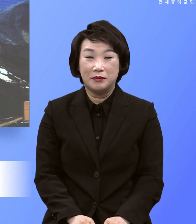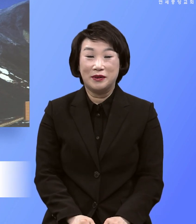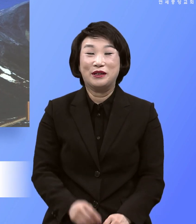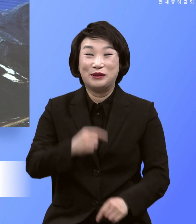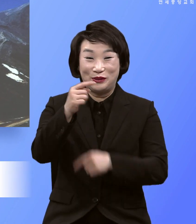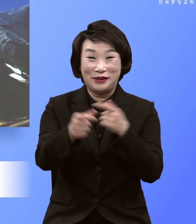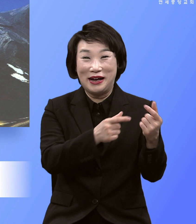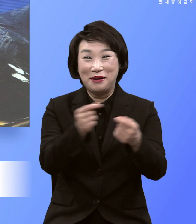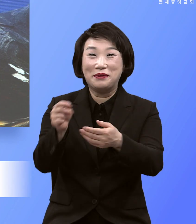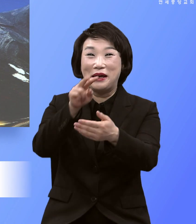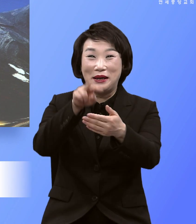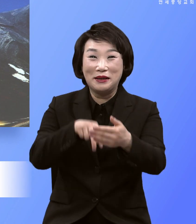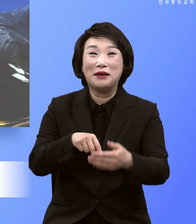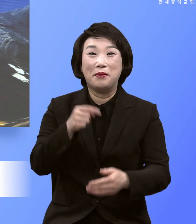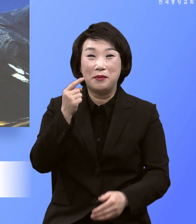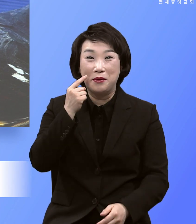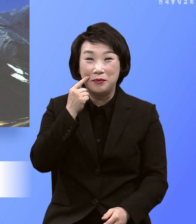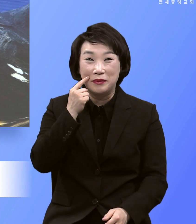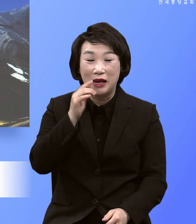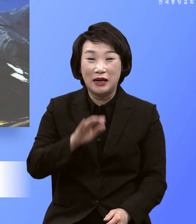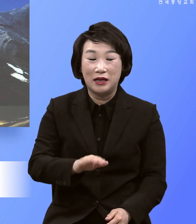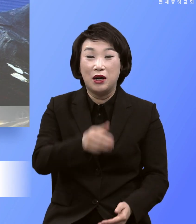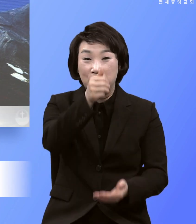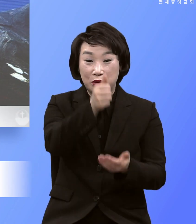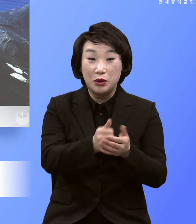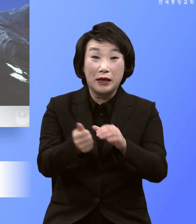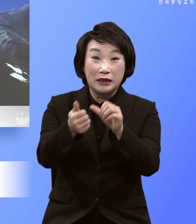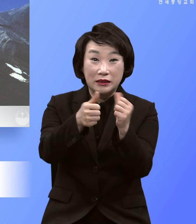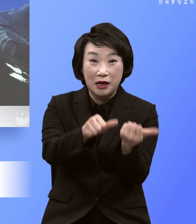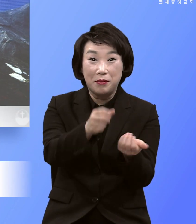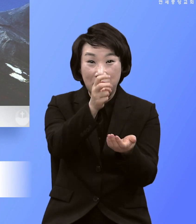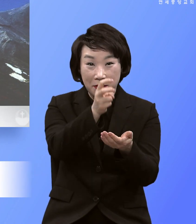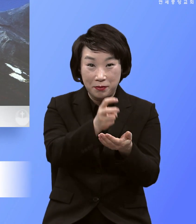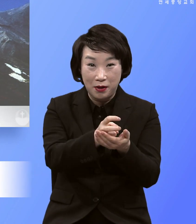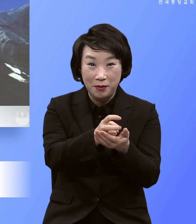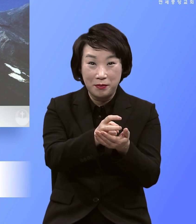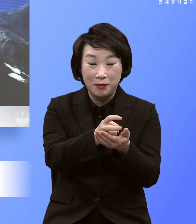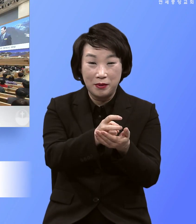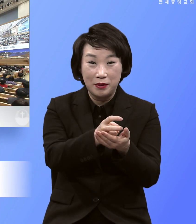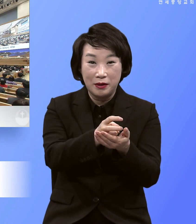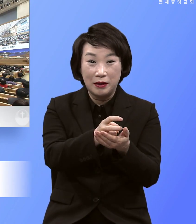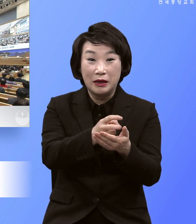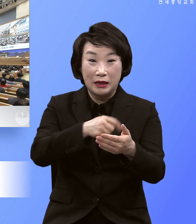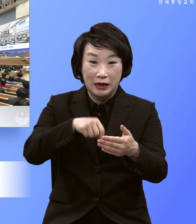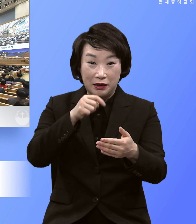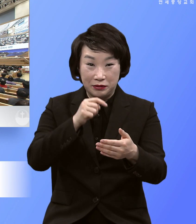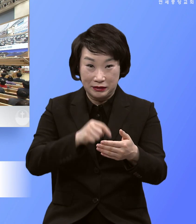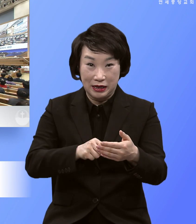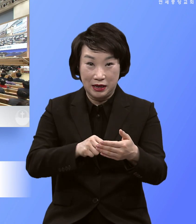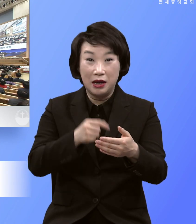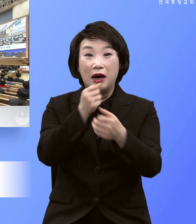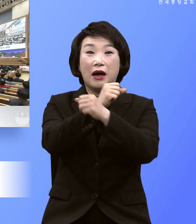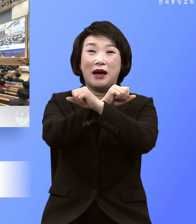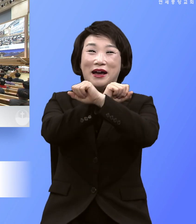큰 소리로 따라서 합니다. 죄와 사망의 법에서